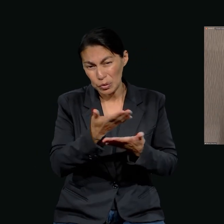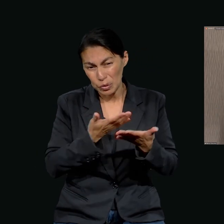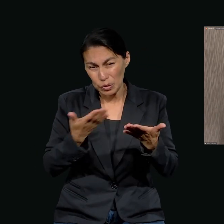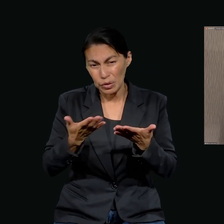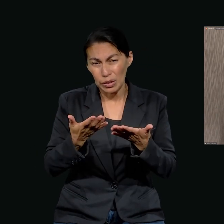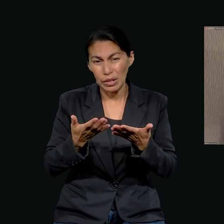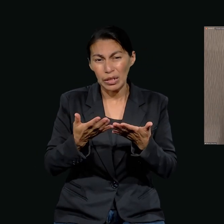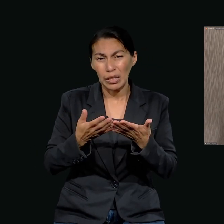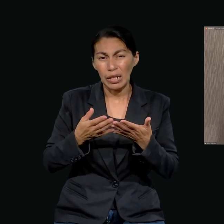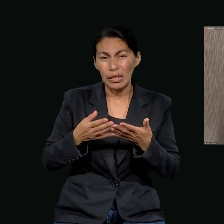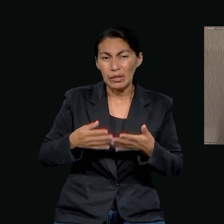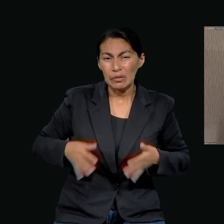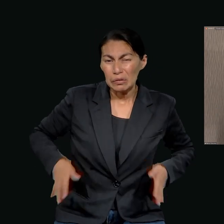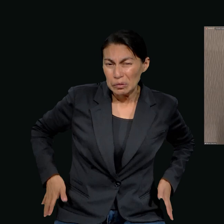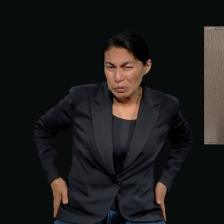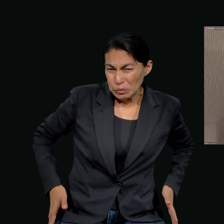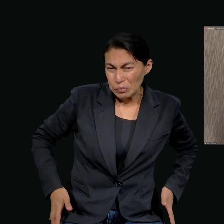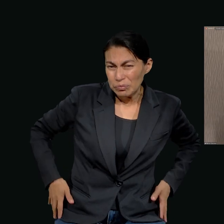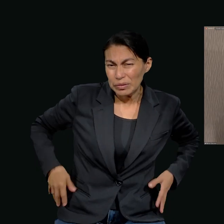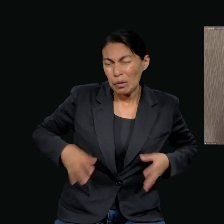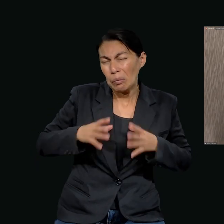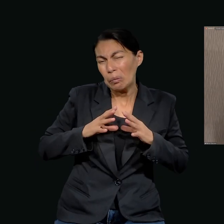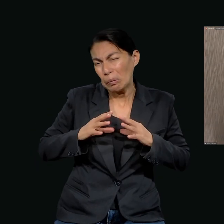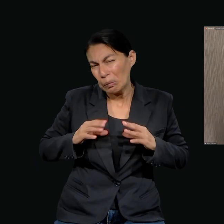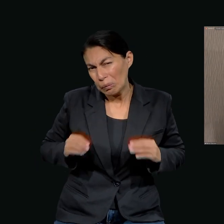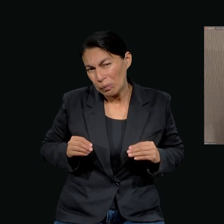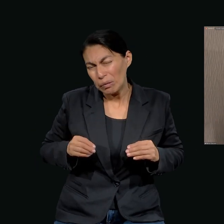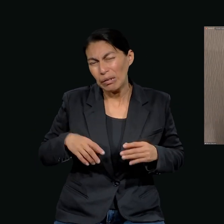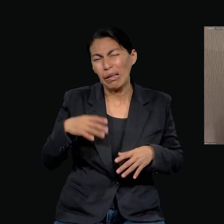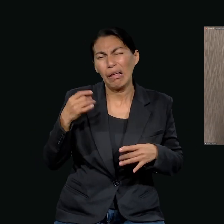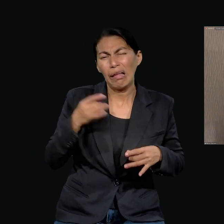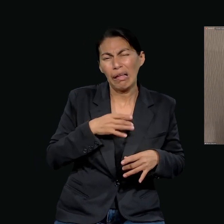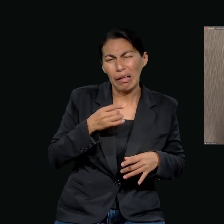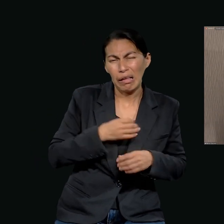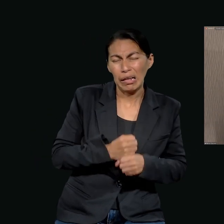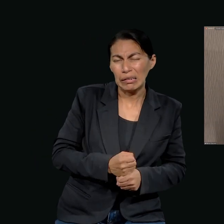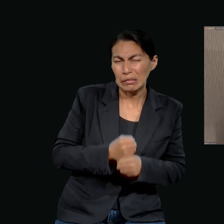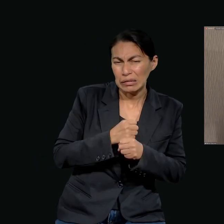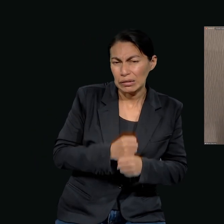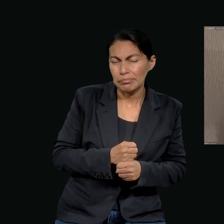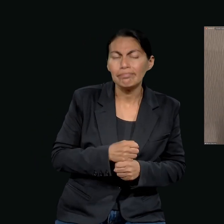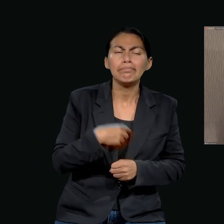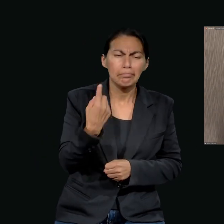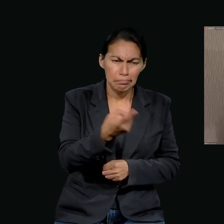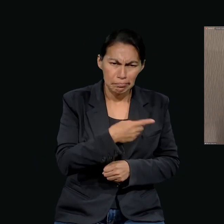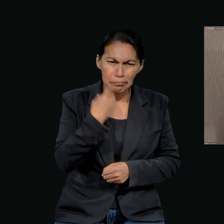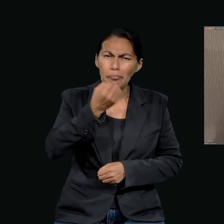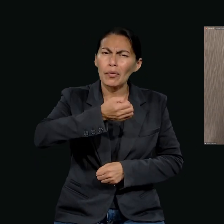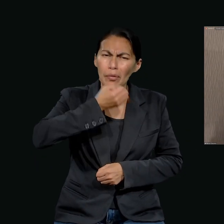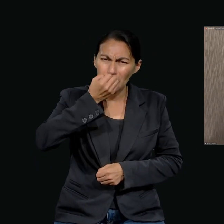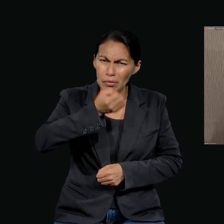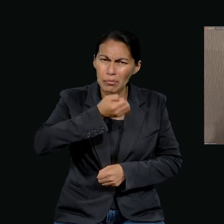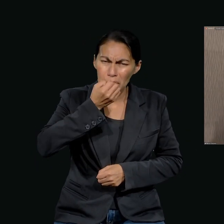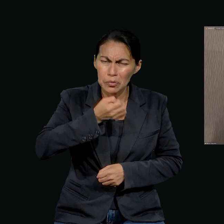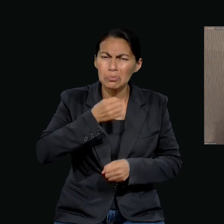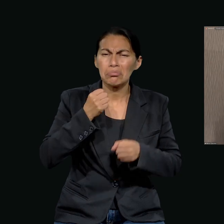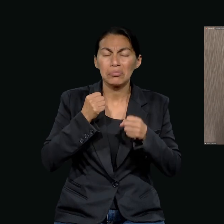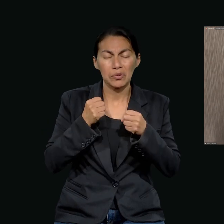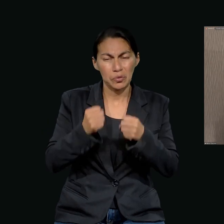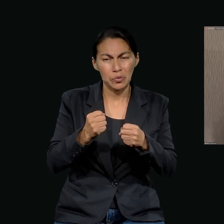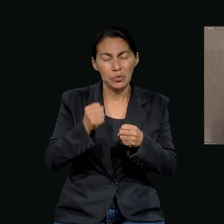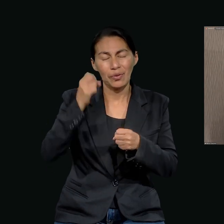Por estas peticiones Sin duda Alguna Dios Se compadece De nosotros Y él hará